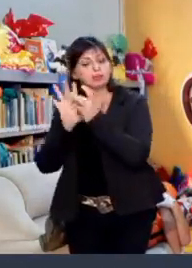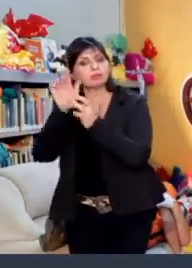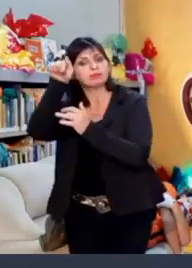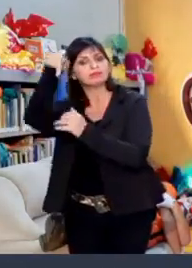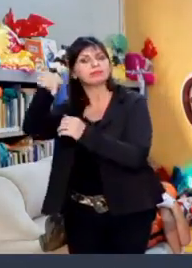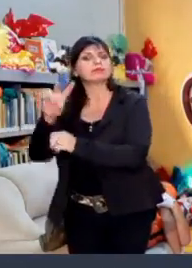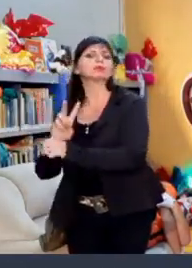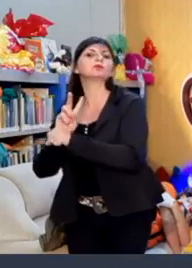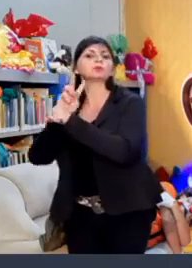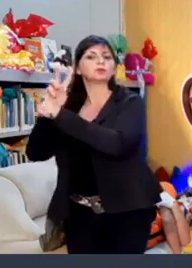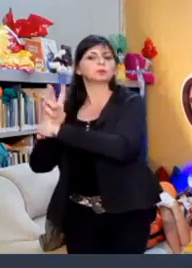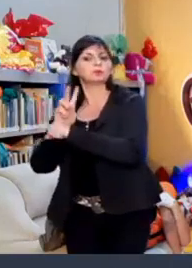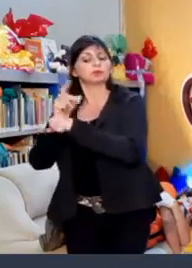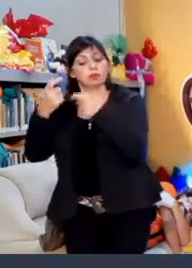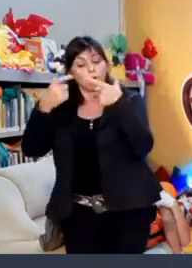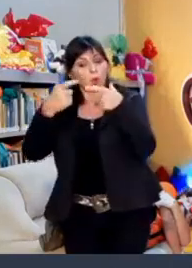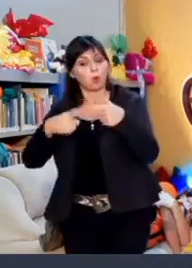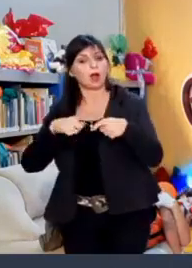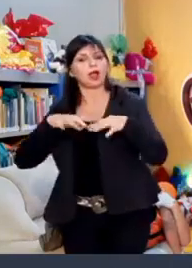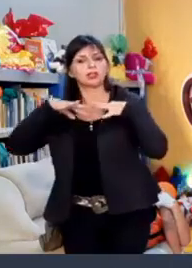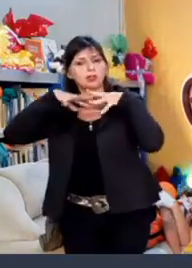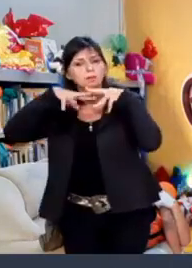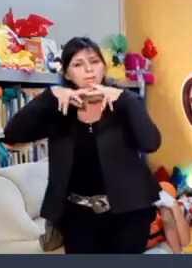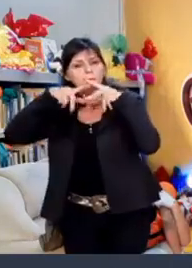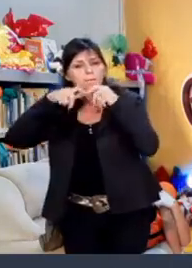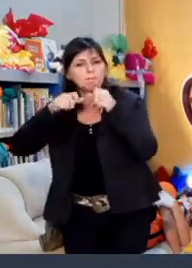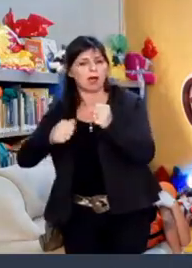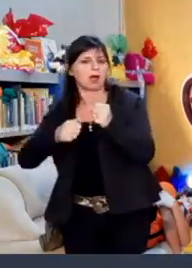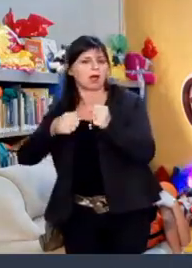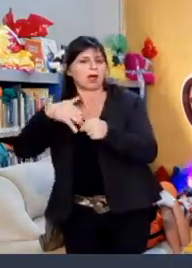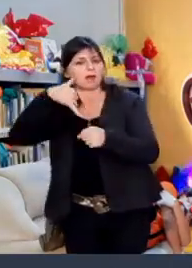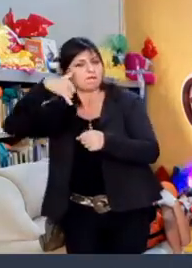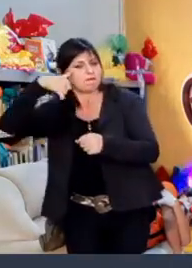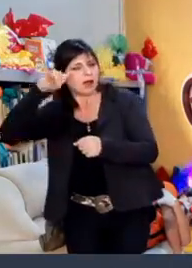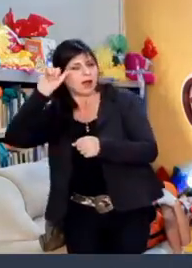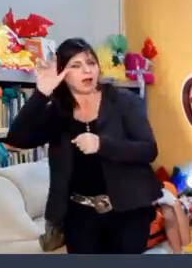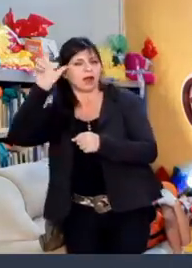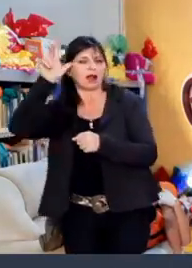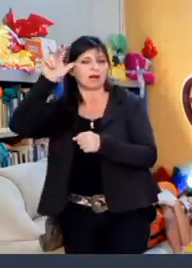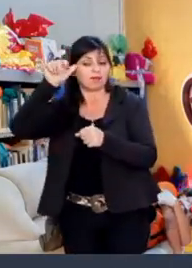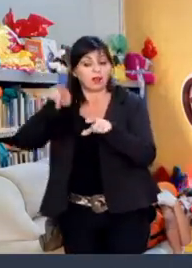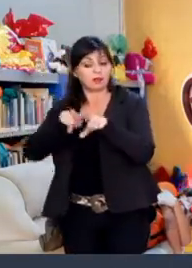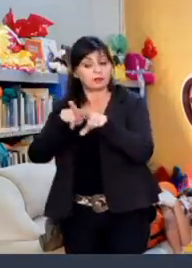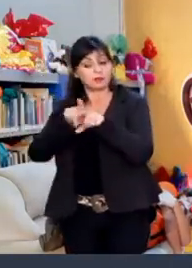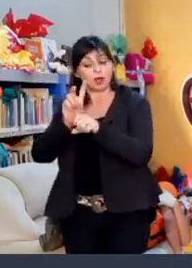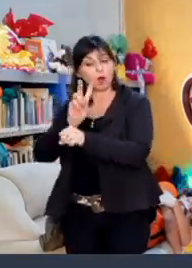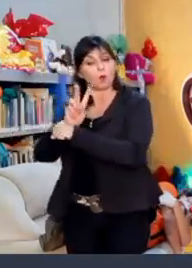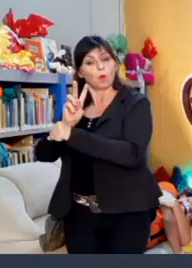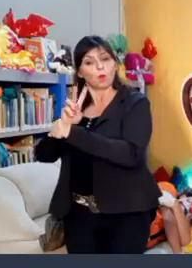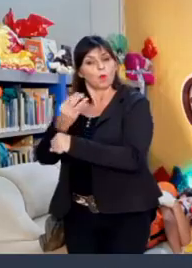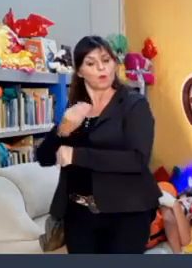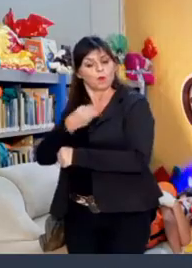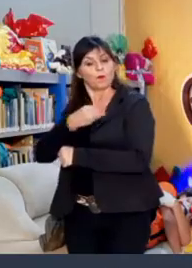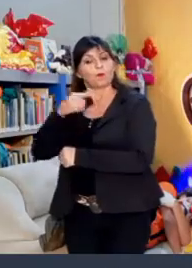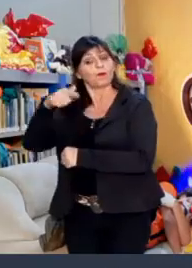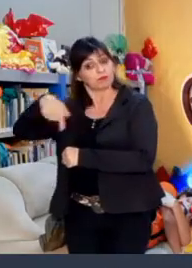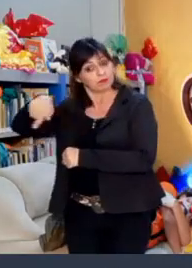locais para animais, se colocava também para proteger a vida animal e a